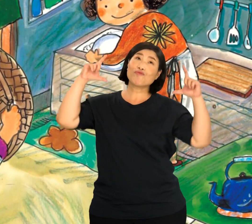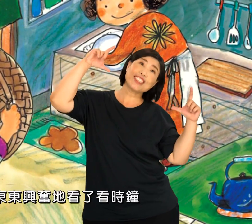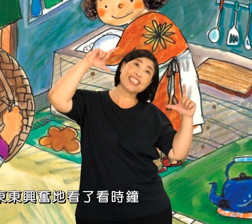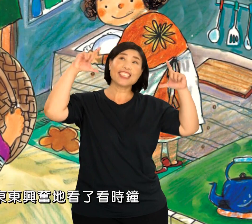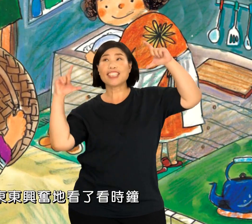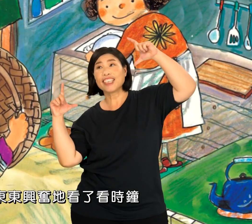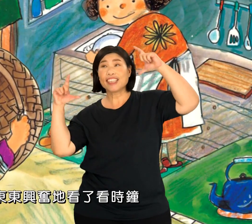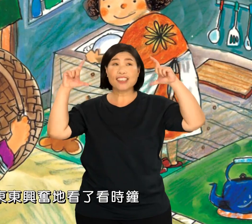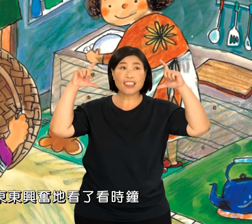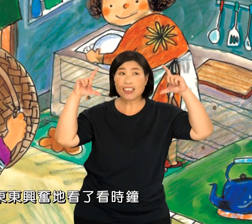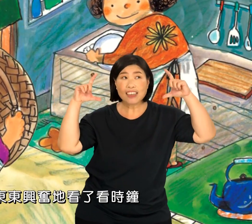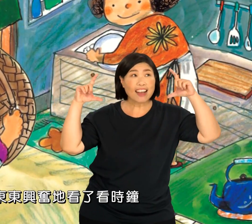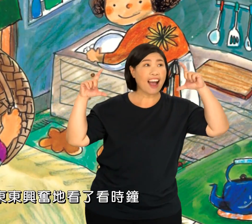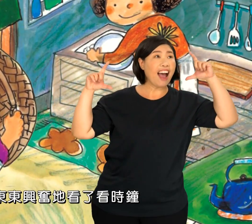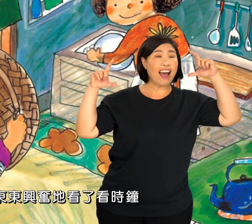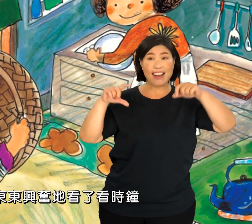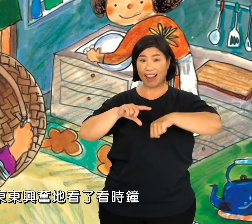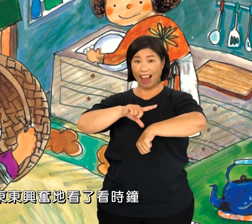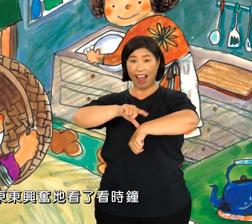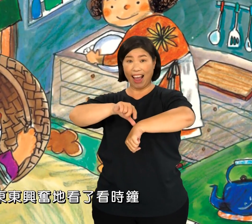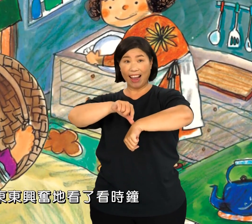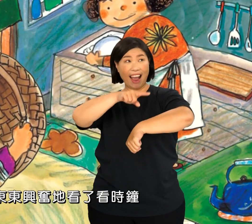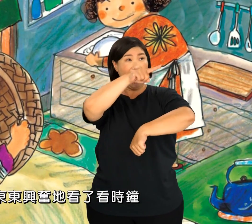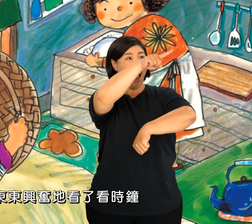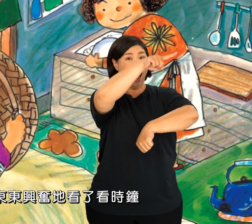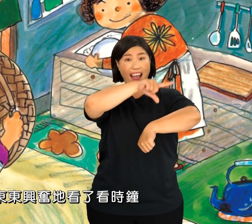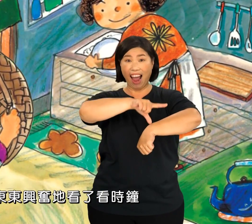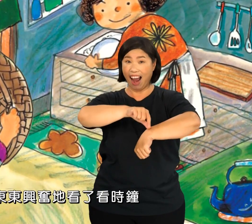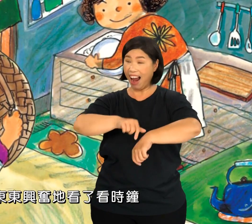东东兴奋地看了看时钟，